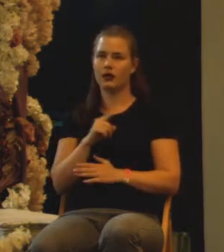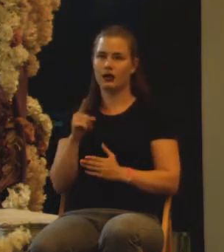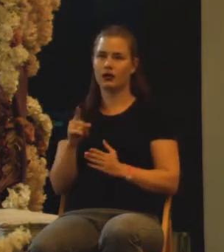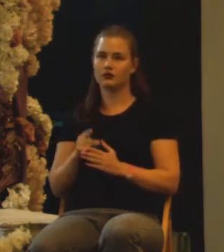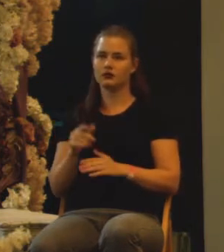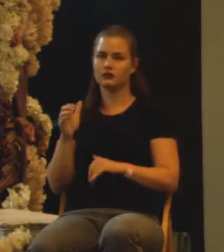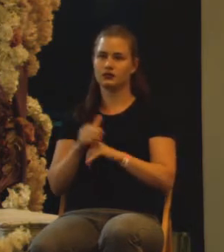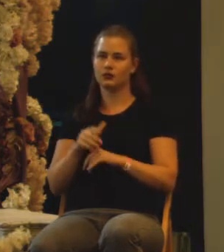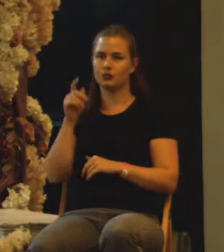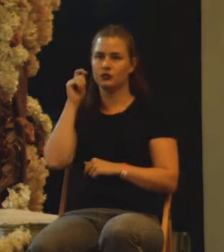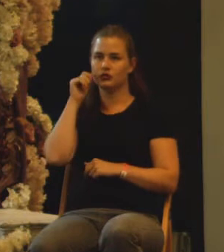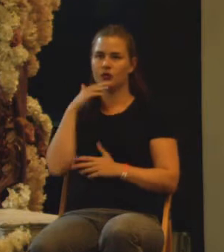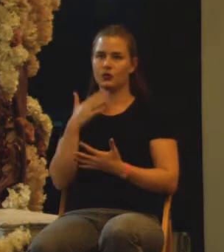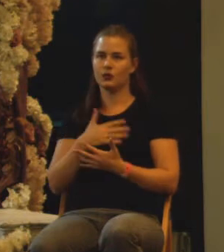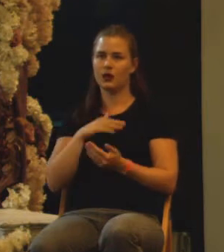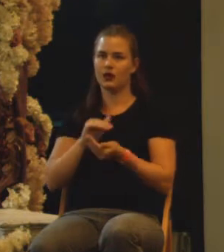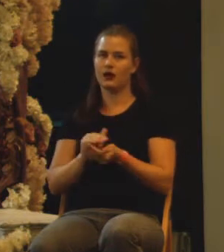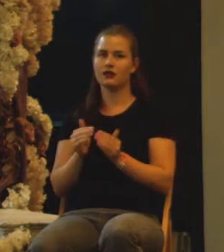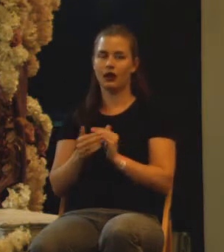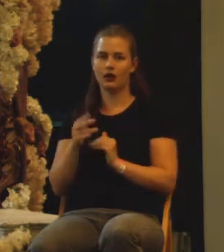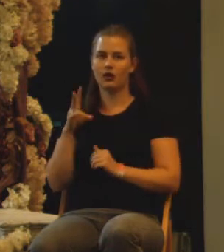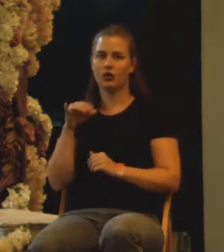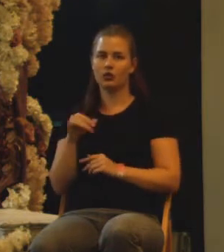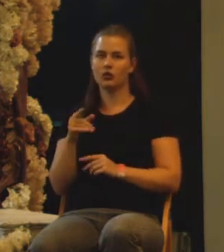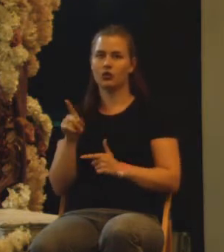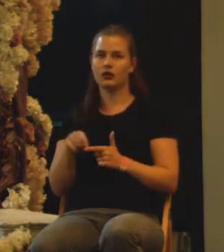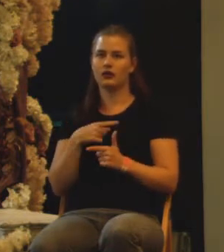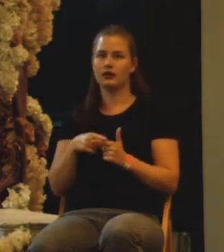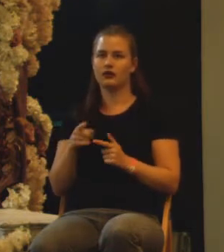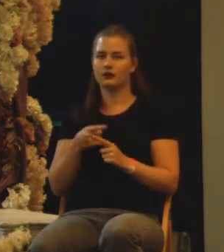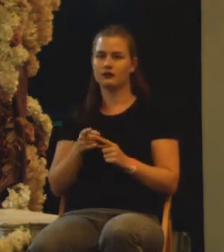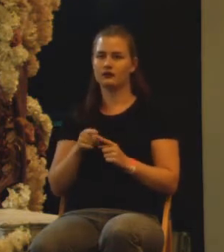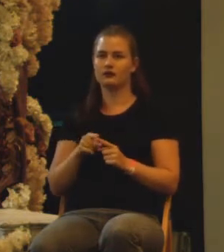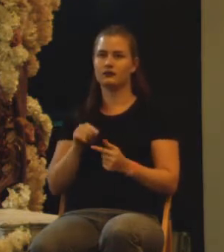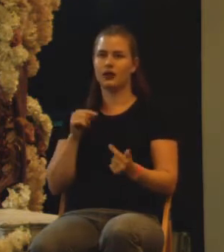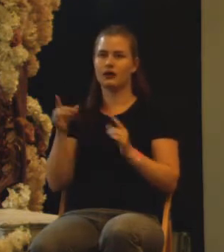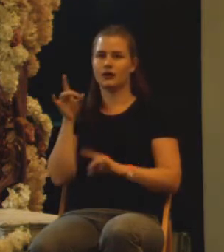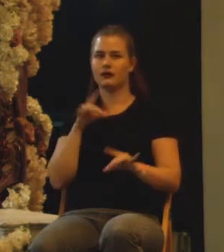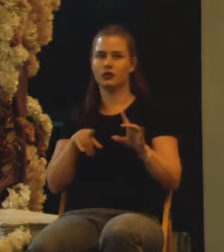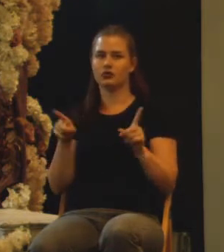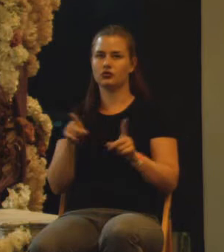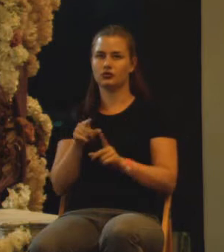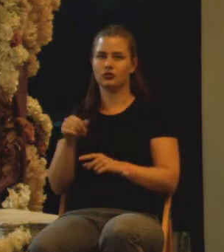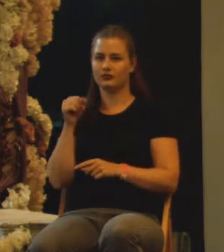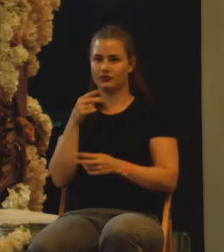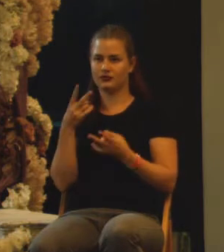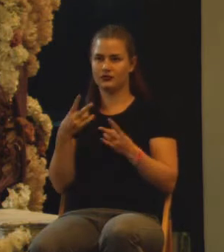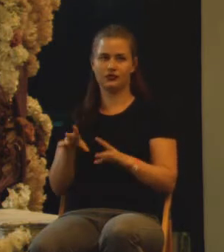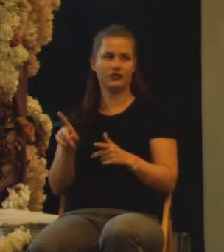Почти все мужчины, наверное, любят котлеты, ну, да? Или они как-то декларируют. Я даже не знаю, почему же. Жевать не надо или